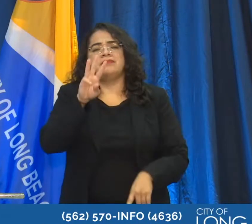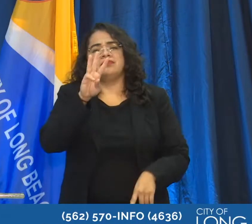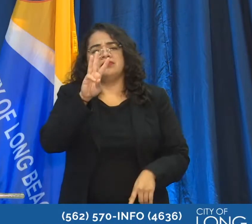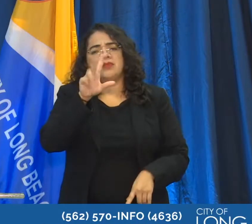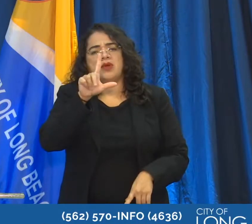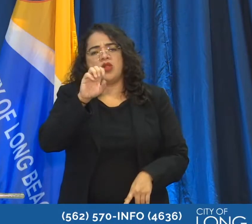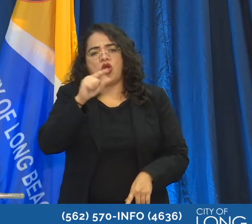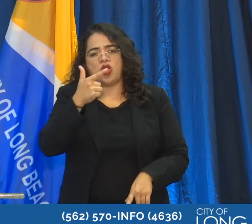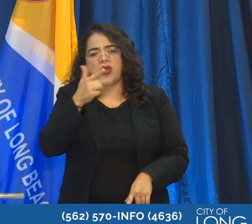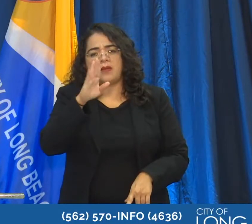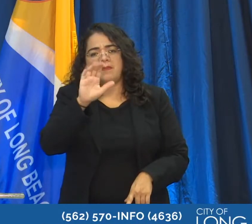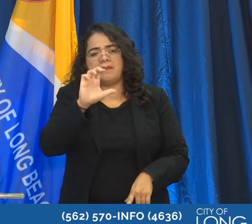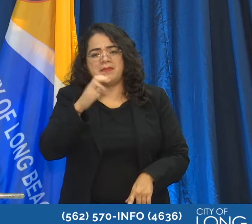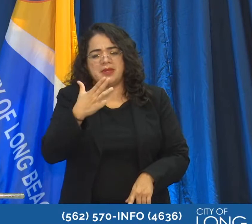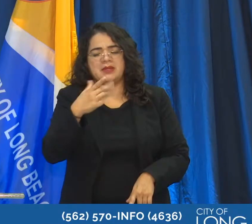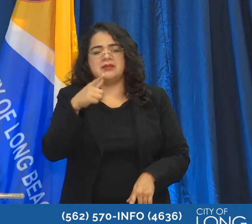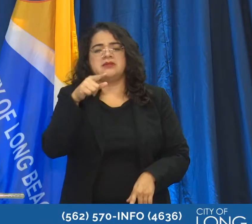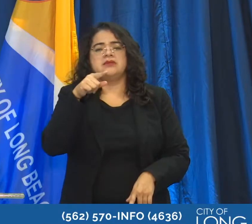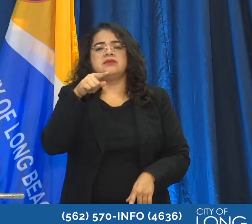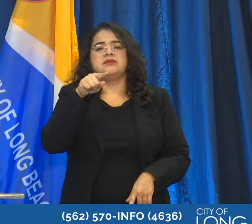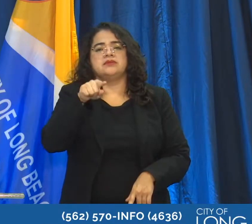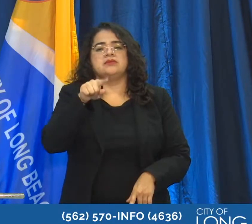en nuestro website, que es